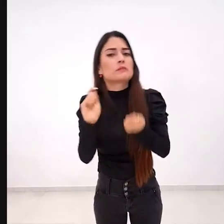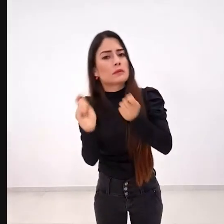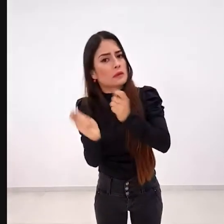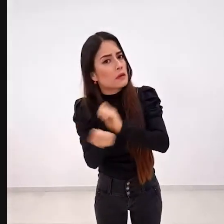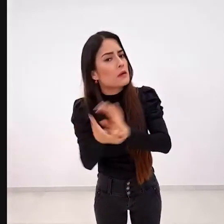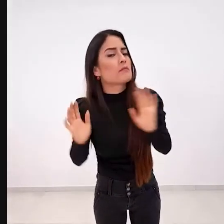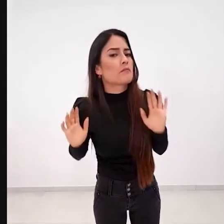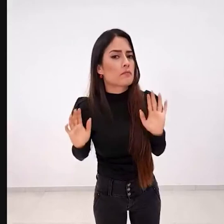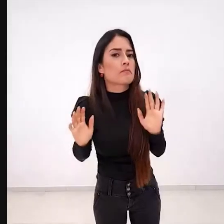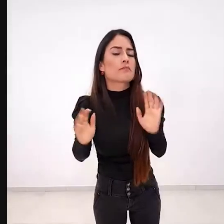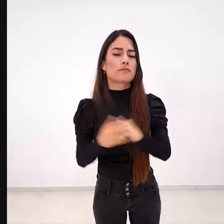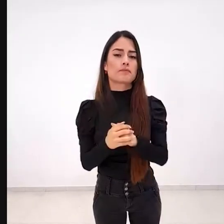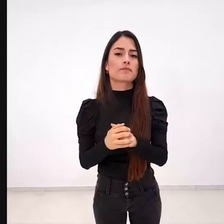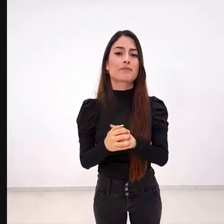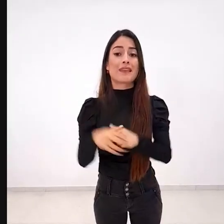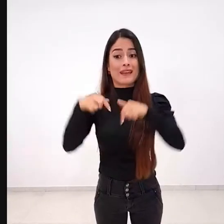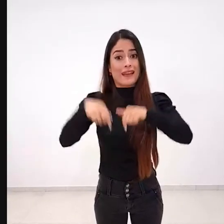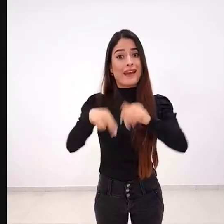es